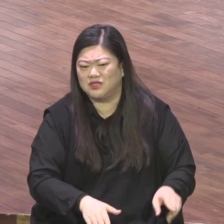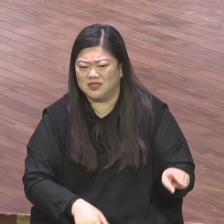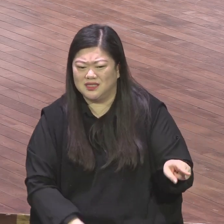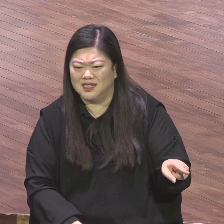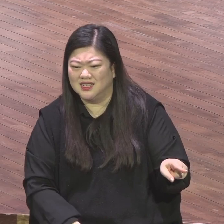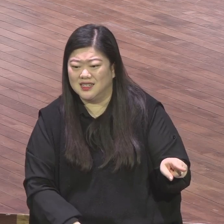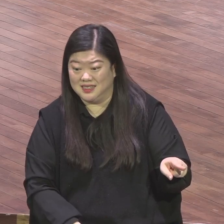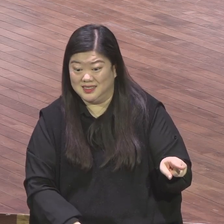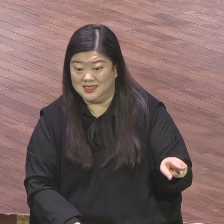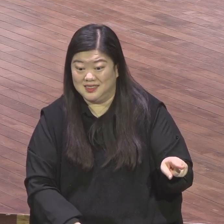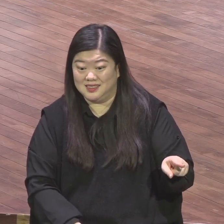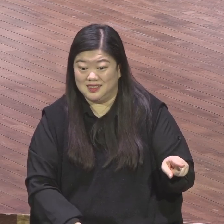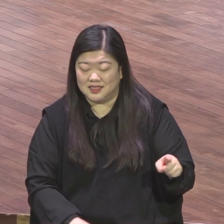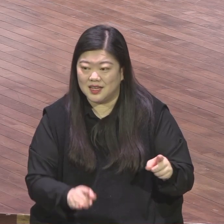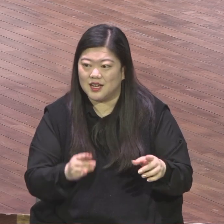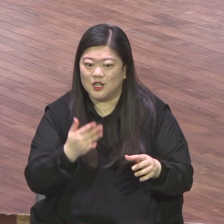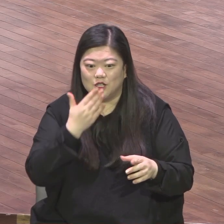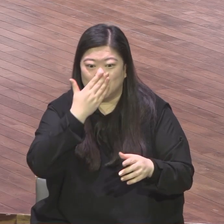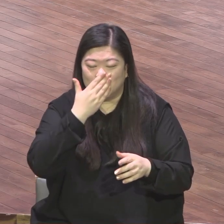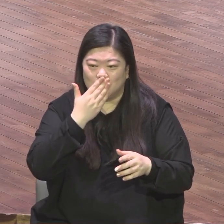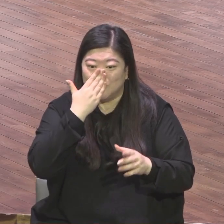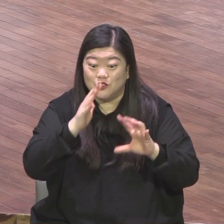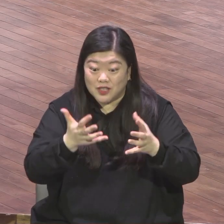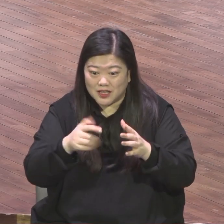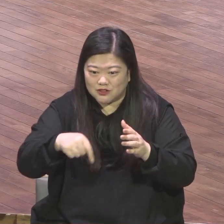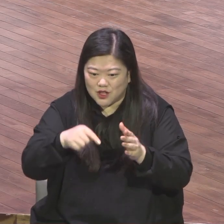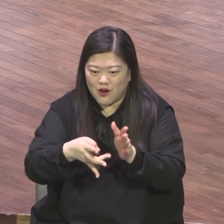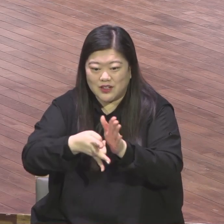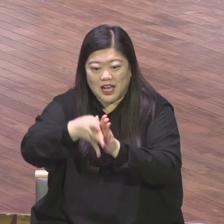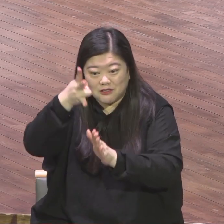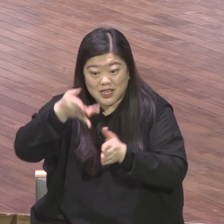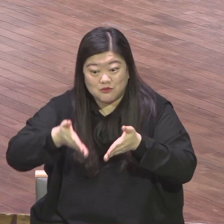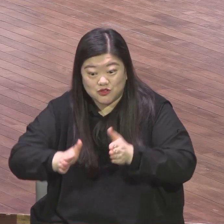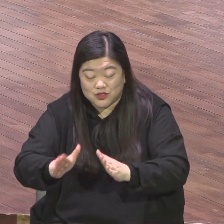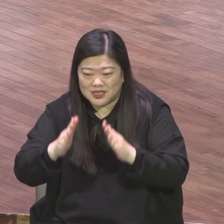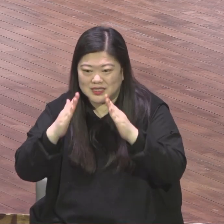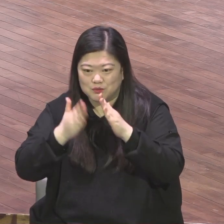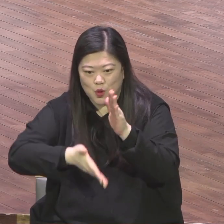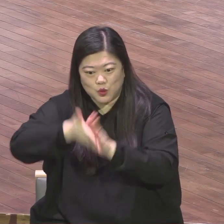유대인들 층에서도 멸시하는 갈릴리라는